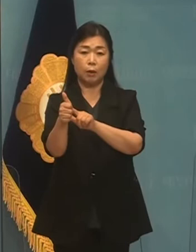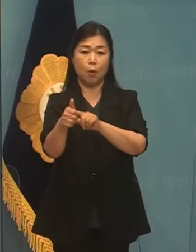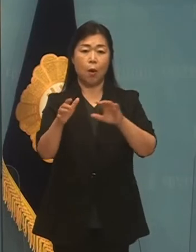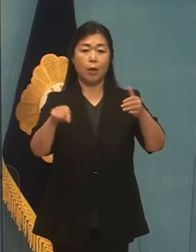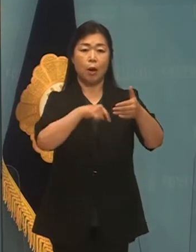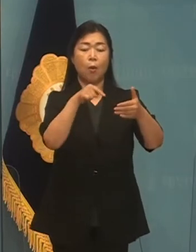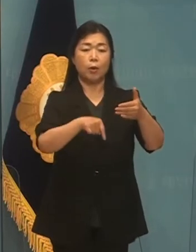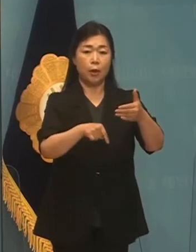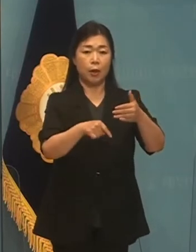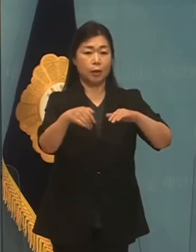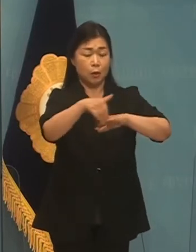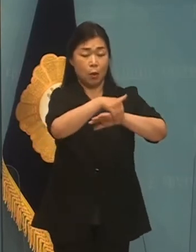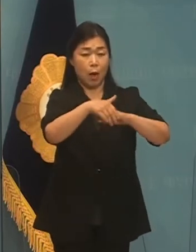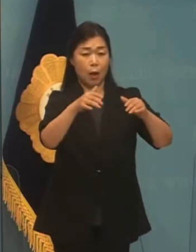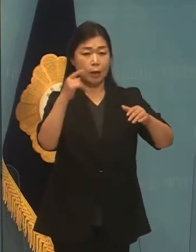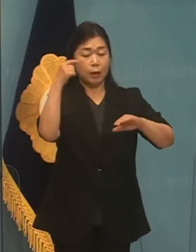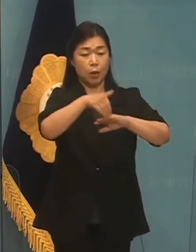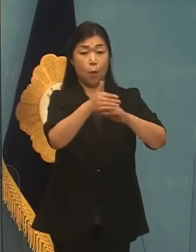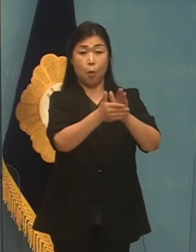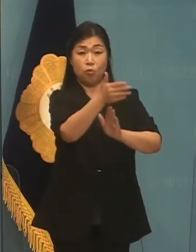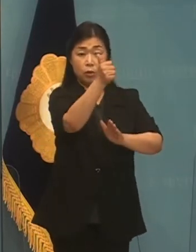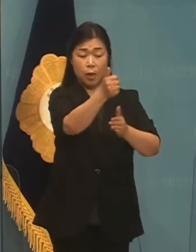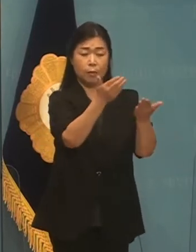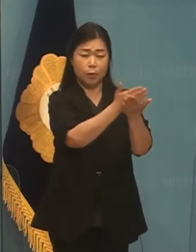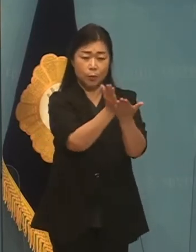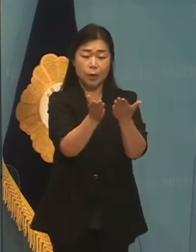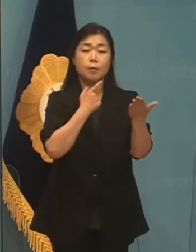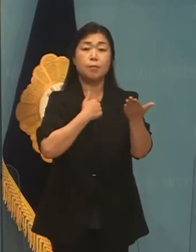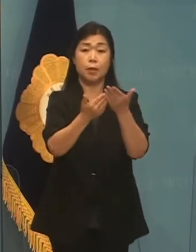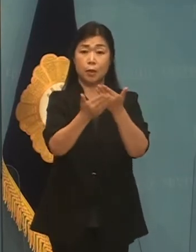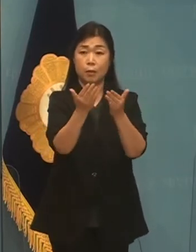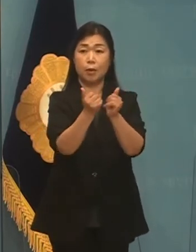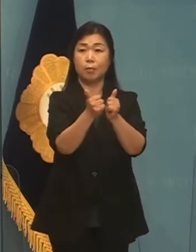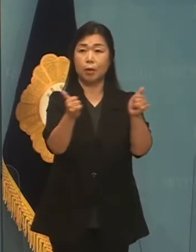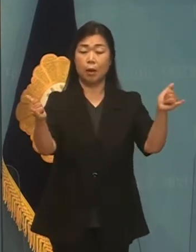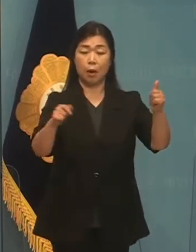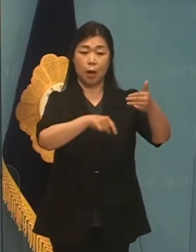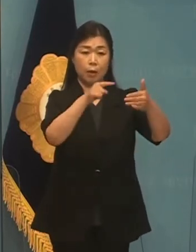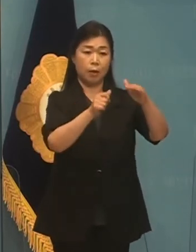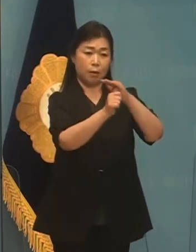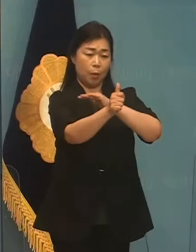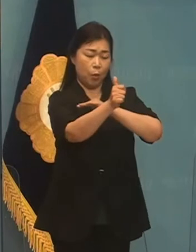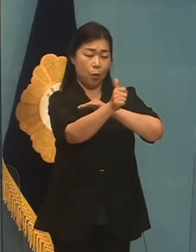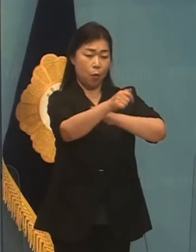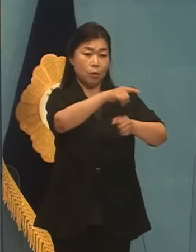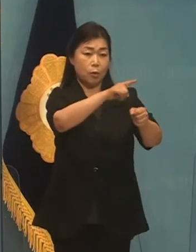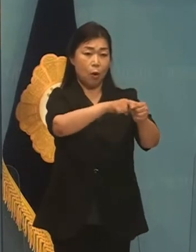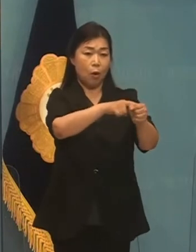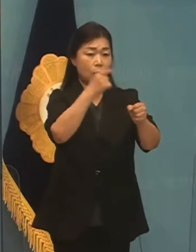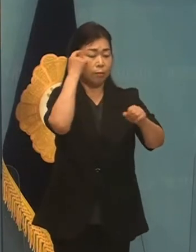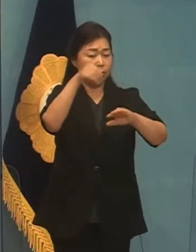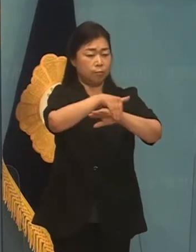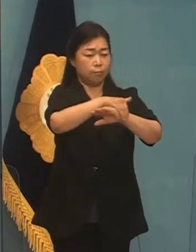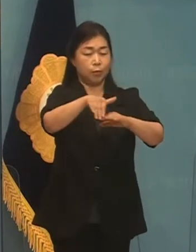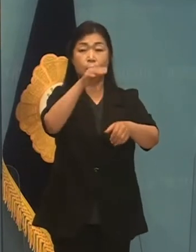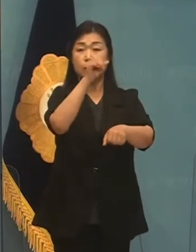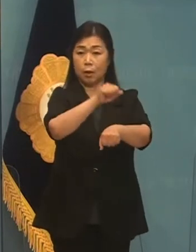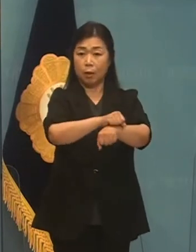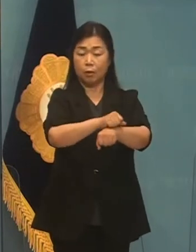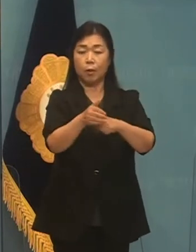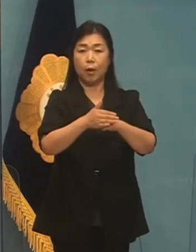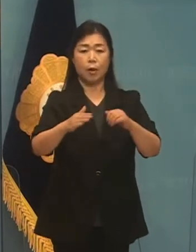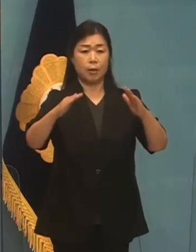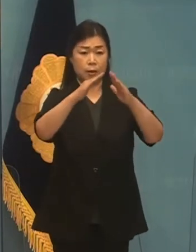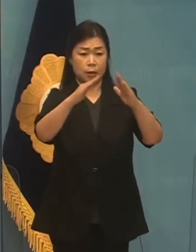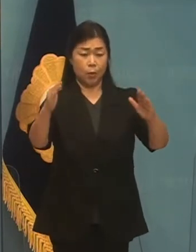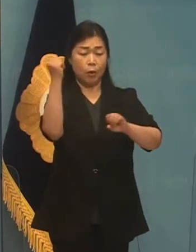전략상황실장 및 전략기획본부장은 둘 거친 당내 대표적 전략통으로서 큰 틀에서의 캠프